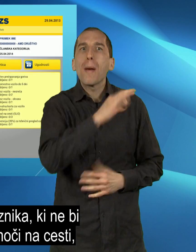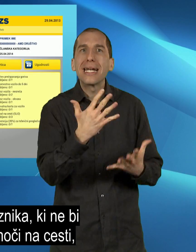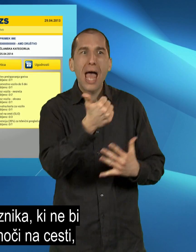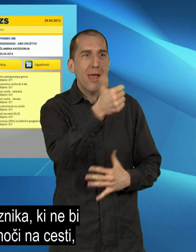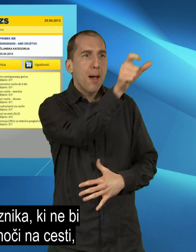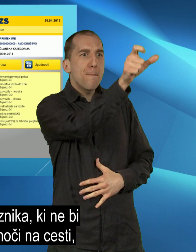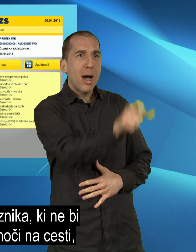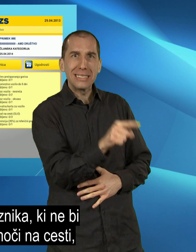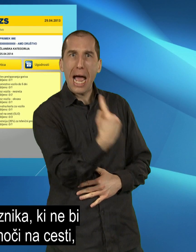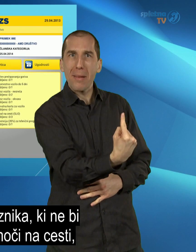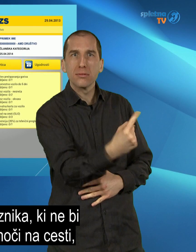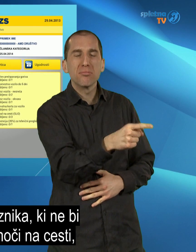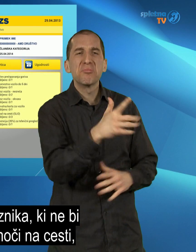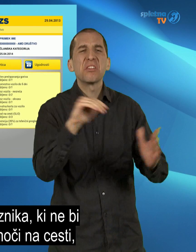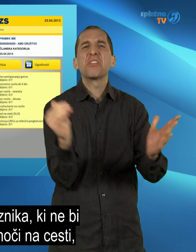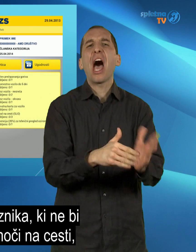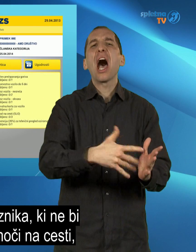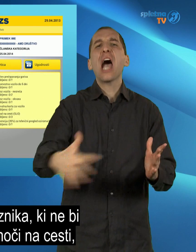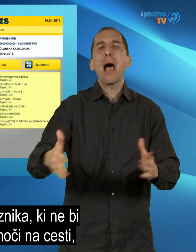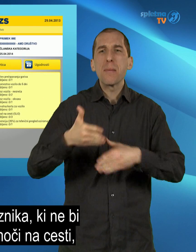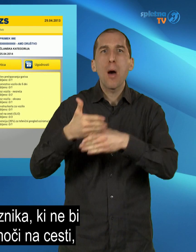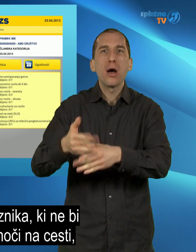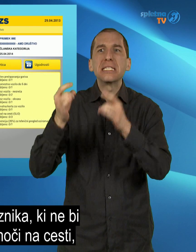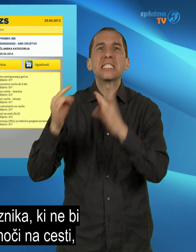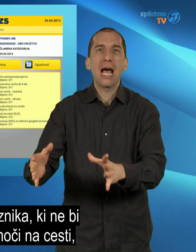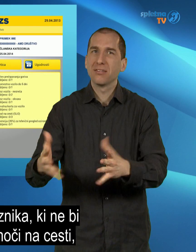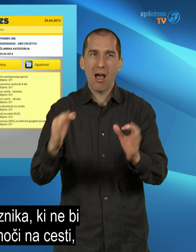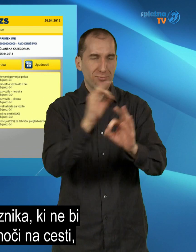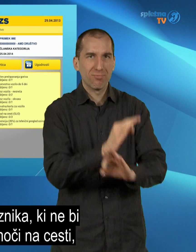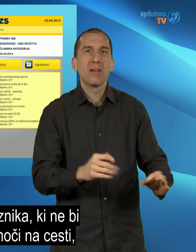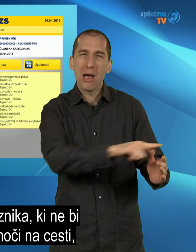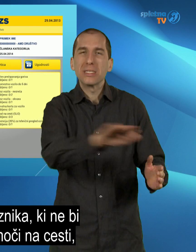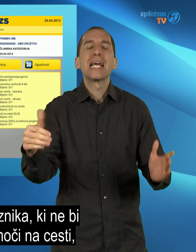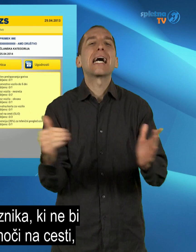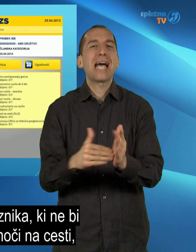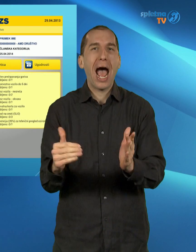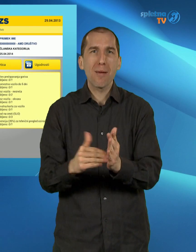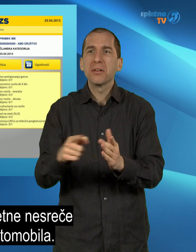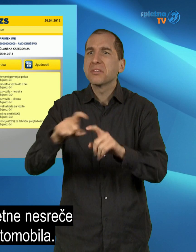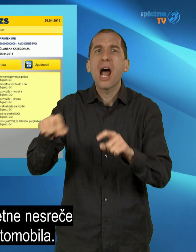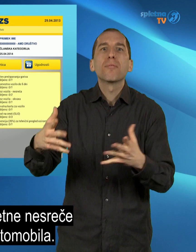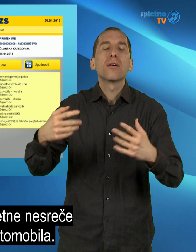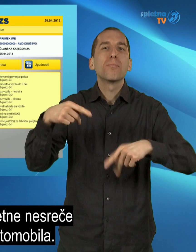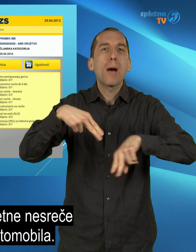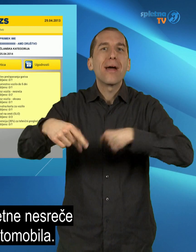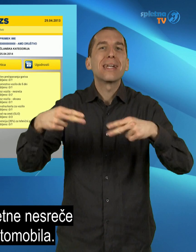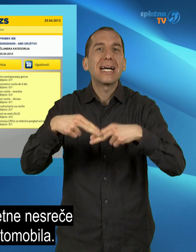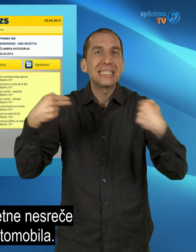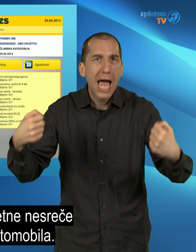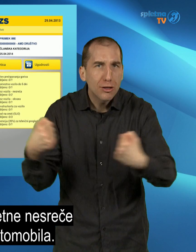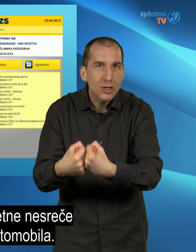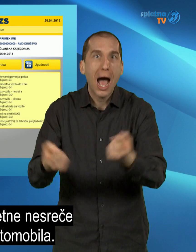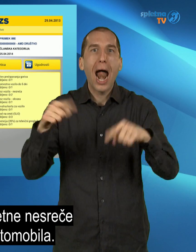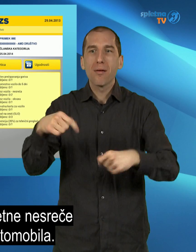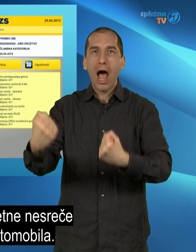Skorajda ni posameznika, ki ne bi kdaj potreboval pomoči na cesti, bodisi zaradi prometne nesreče, bodisi zaradi okvare